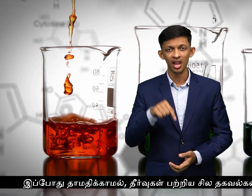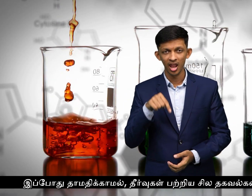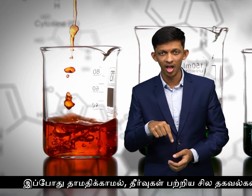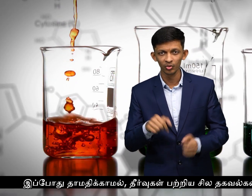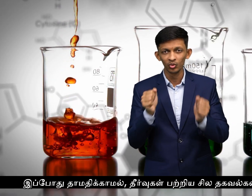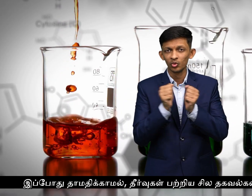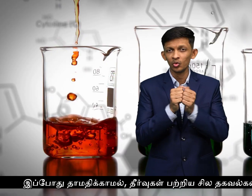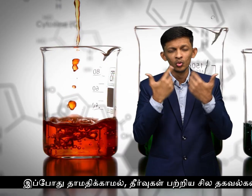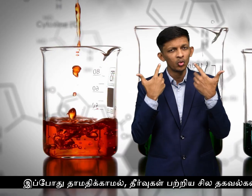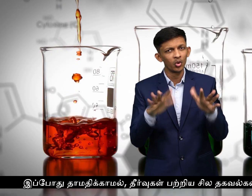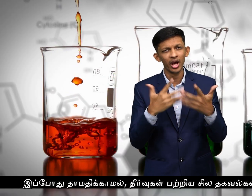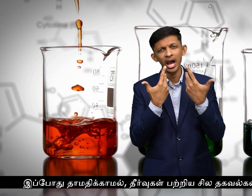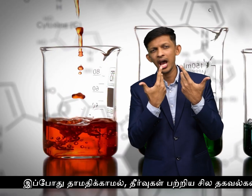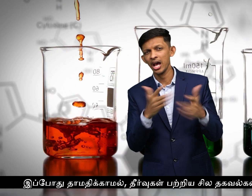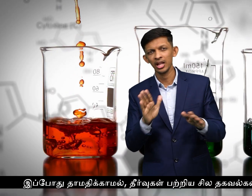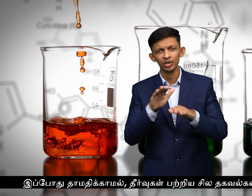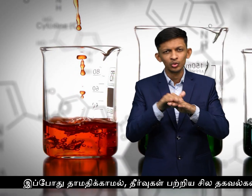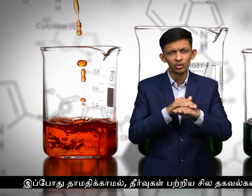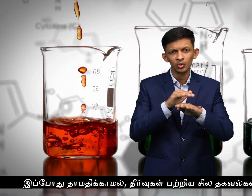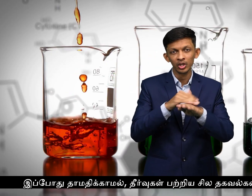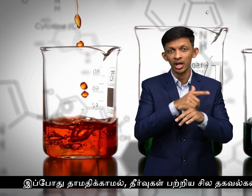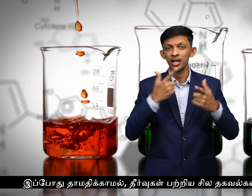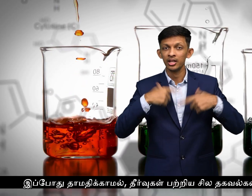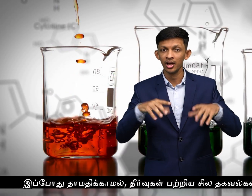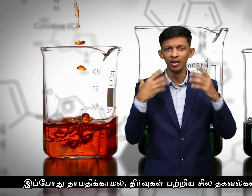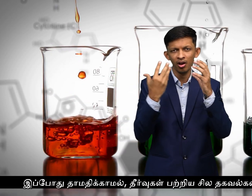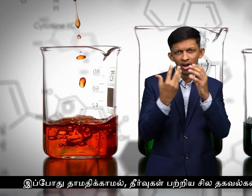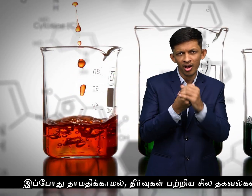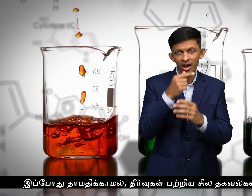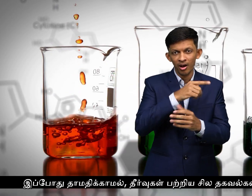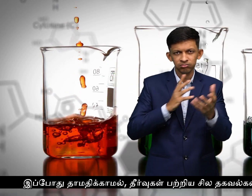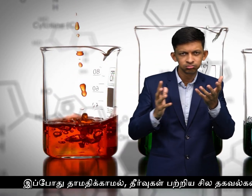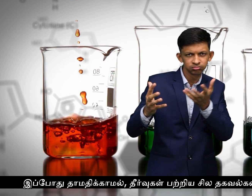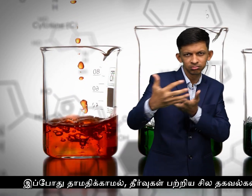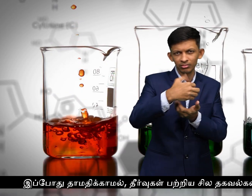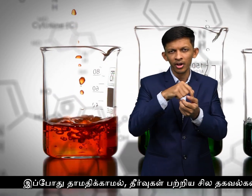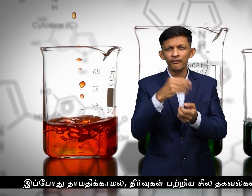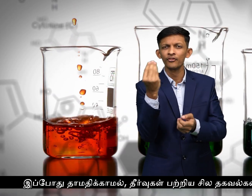இப்போது தாமதிக்காமல் கரைசல்கள் பற்றி சில தகவல்களை சேகரிப்போம்.